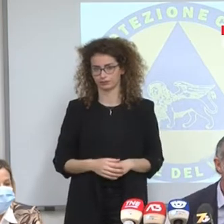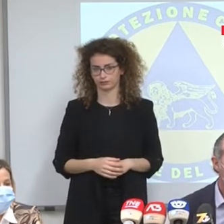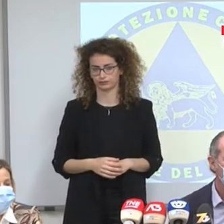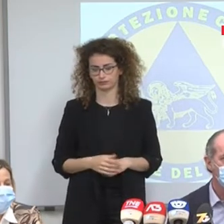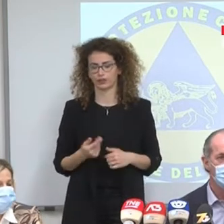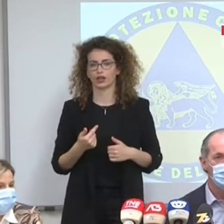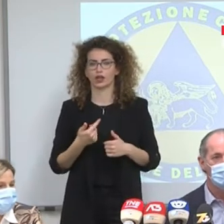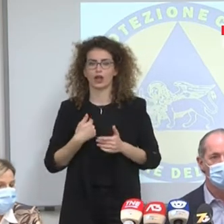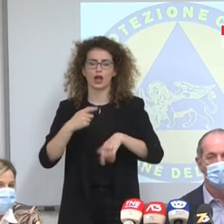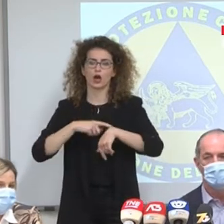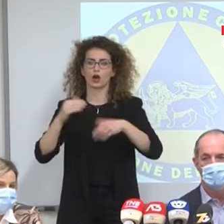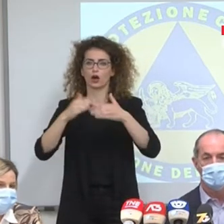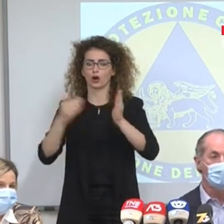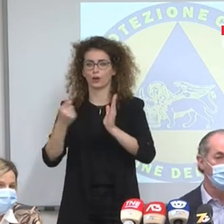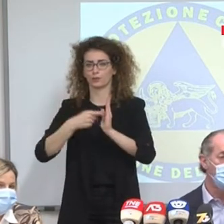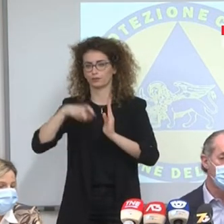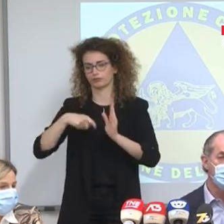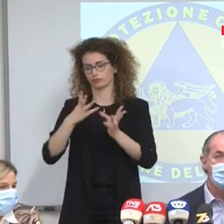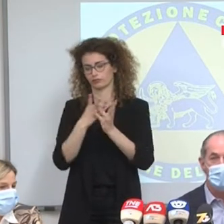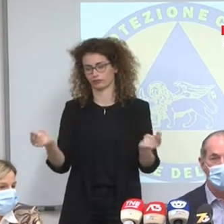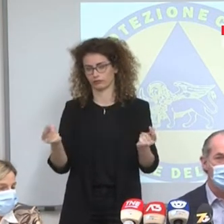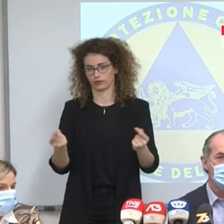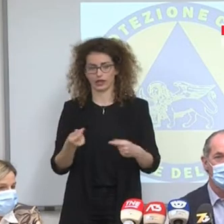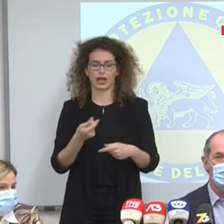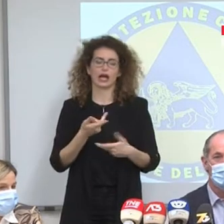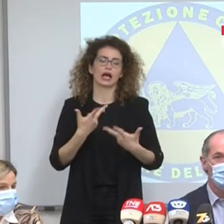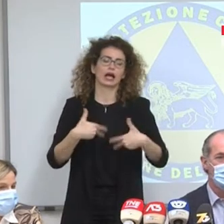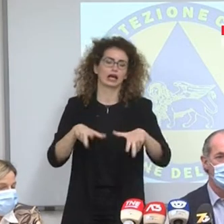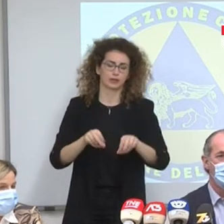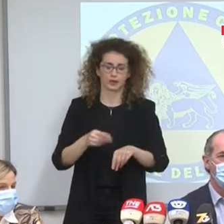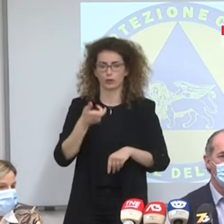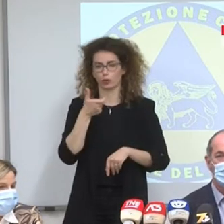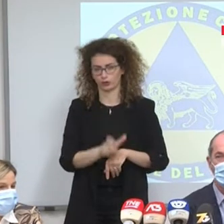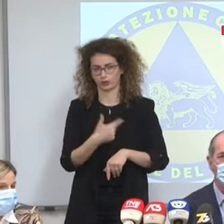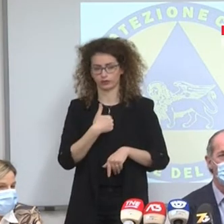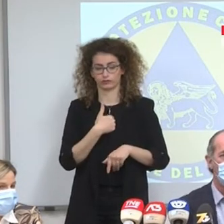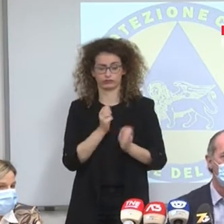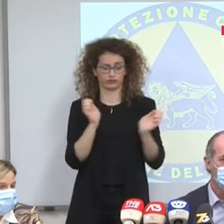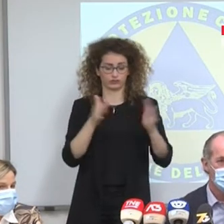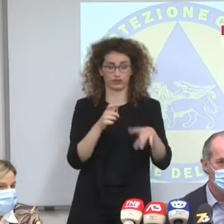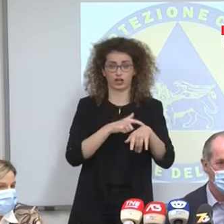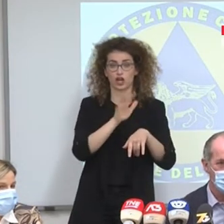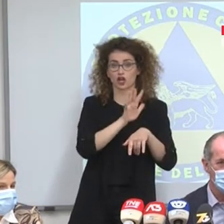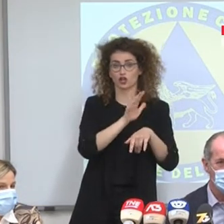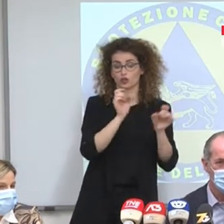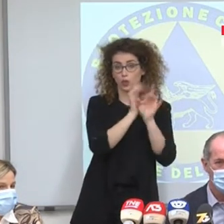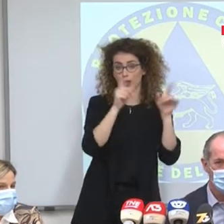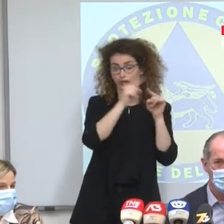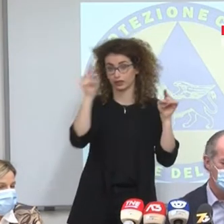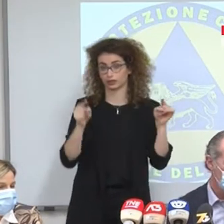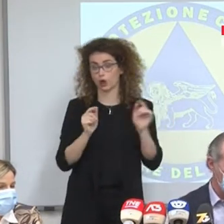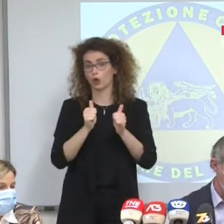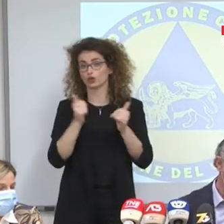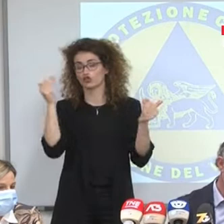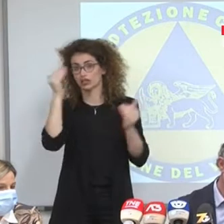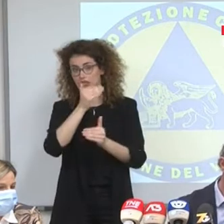e via il coprifuoco, perché, ripeto, l'assembramento ce l'ho dalle 5 del mattino alle 11 di sera oggi, no? E